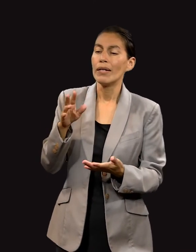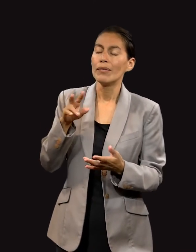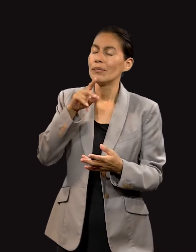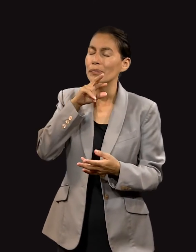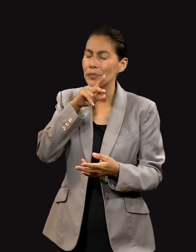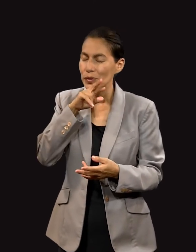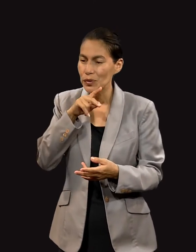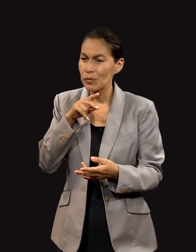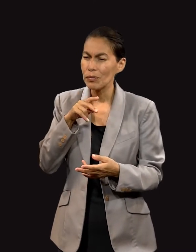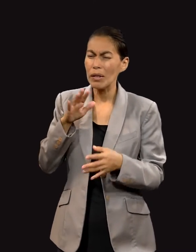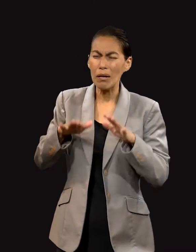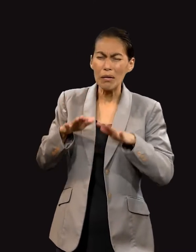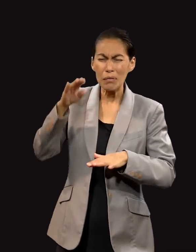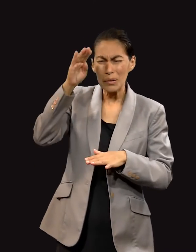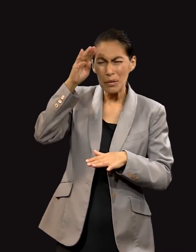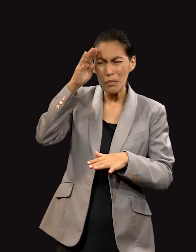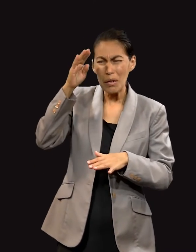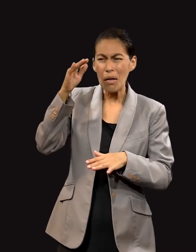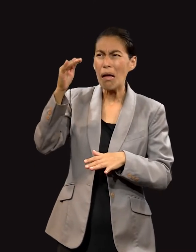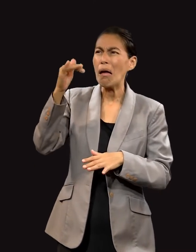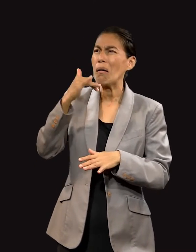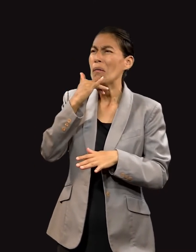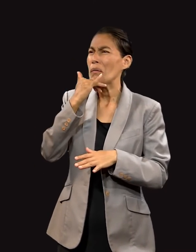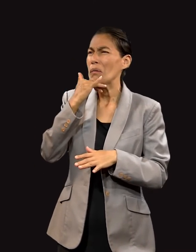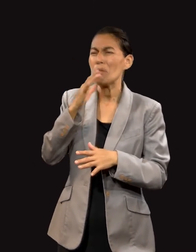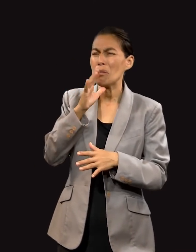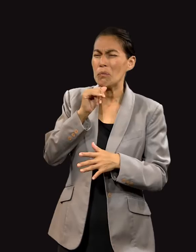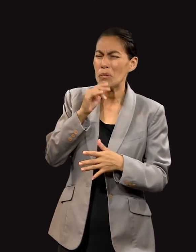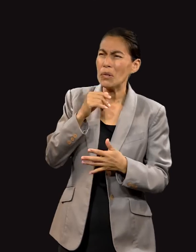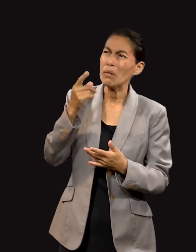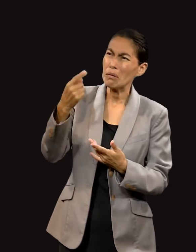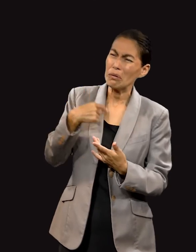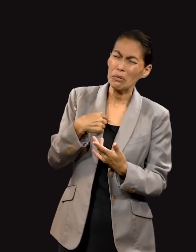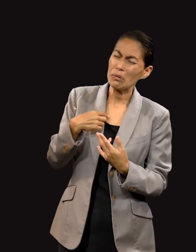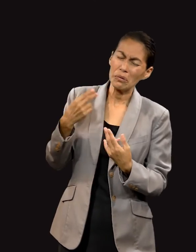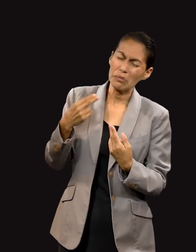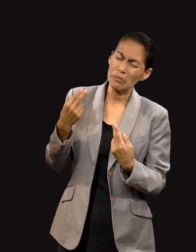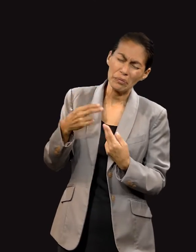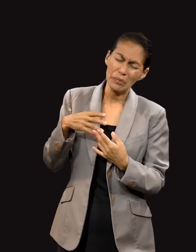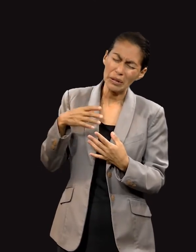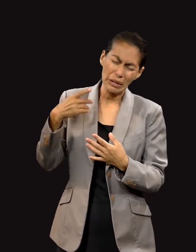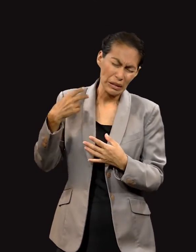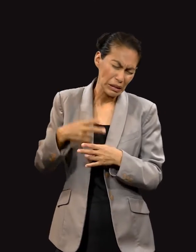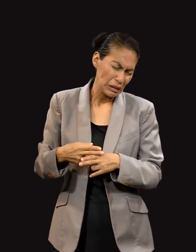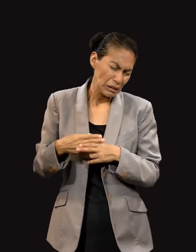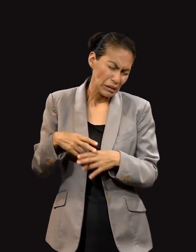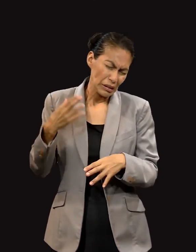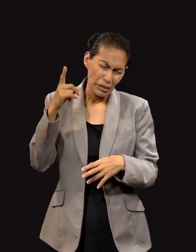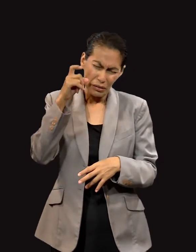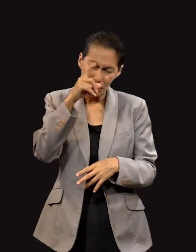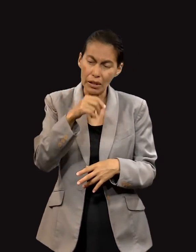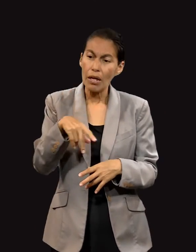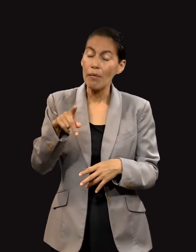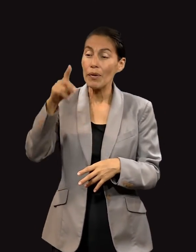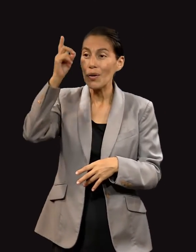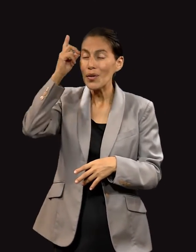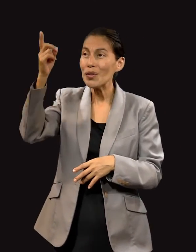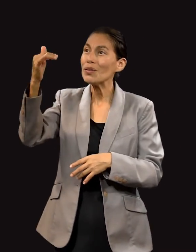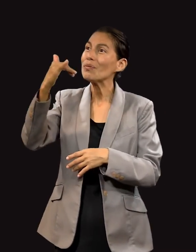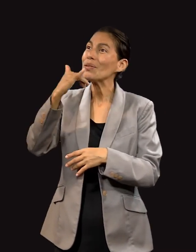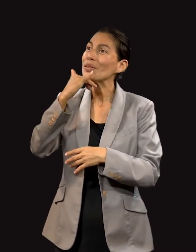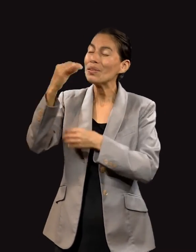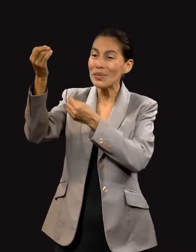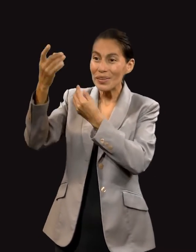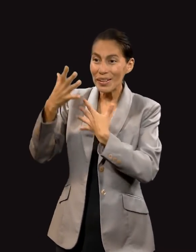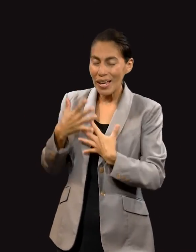puede perdonar, entonces usted está perdonada. Y le da la capacidad a usted de perdonar a los demás lo que le hayan hecho.